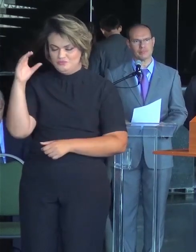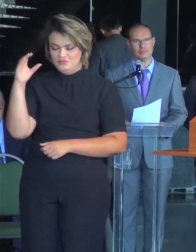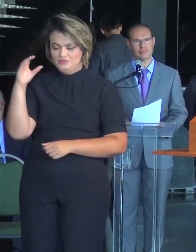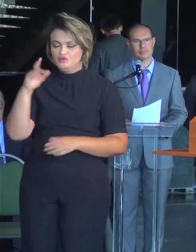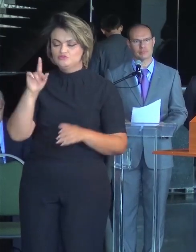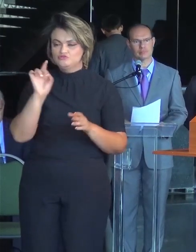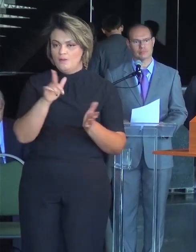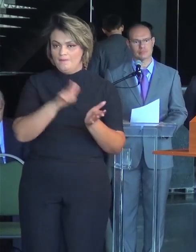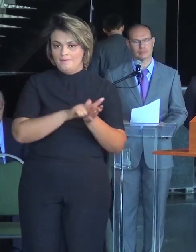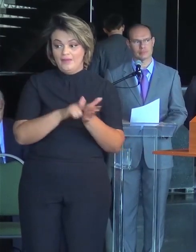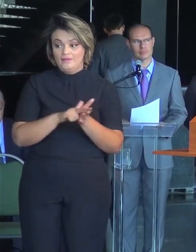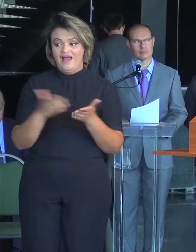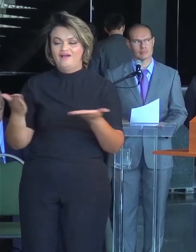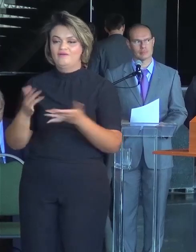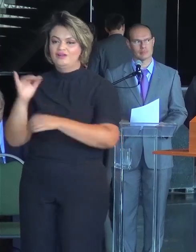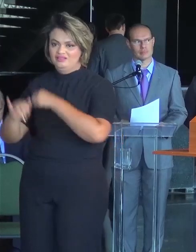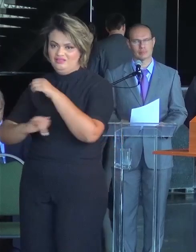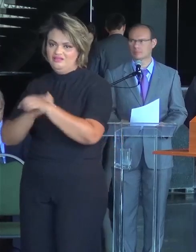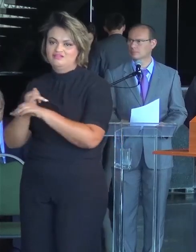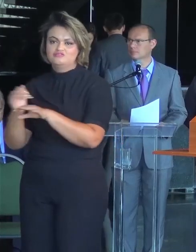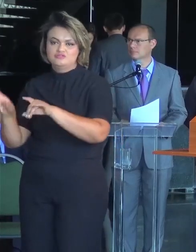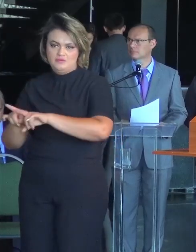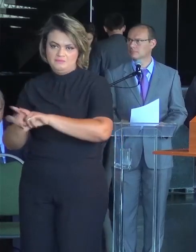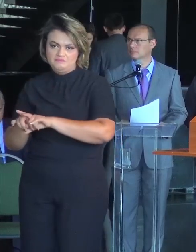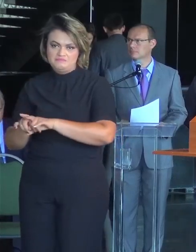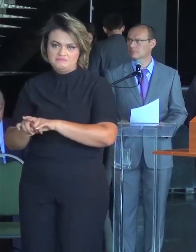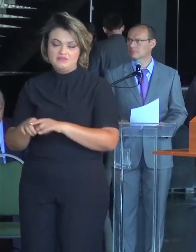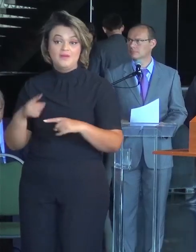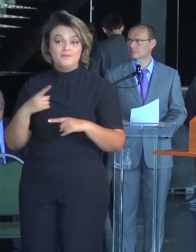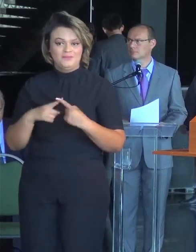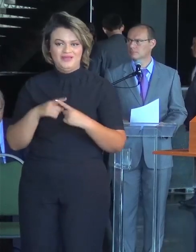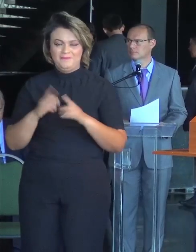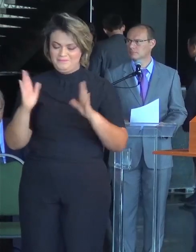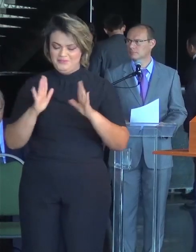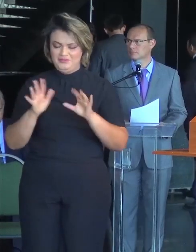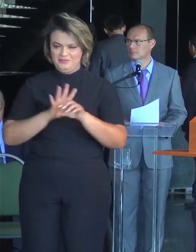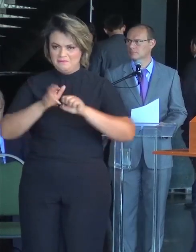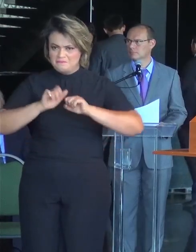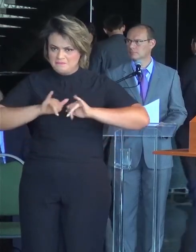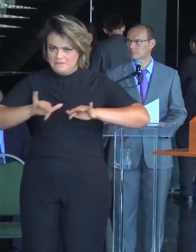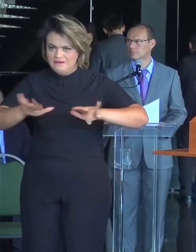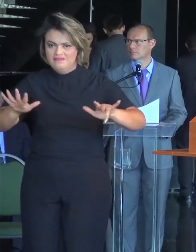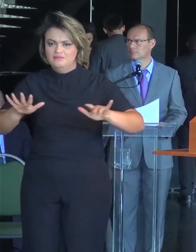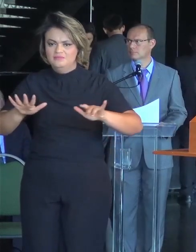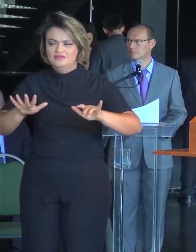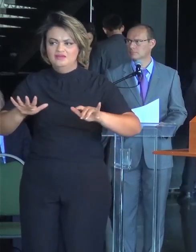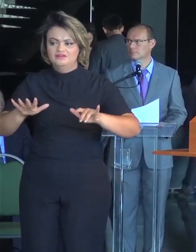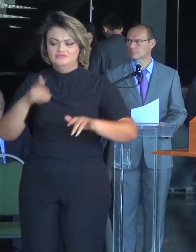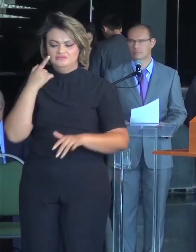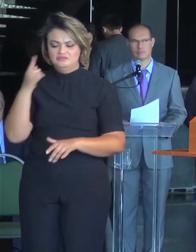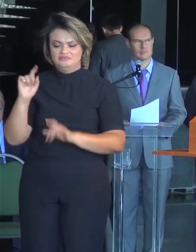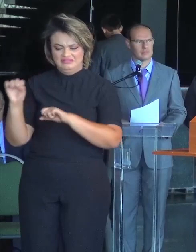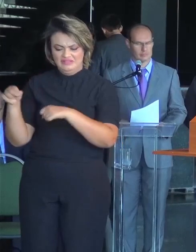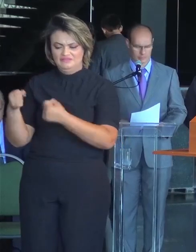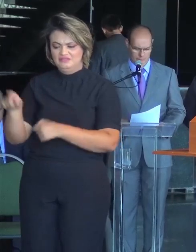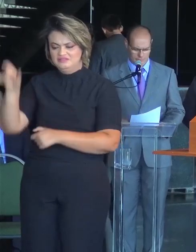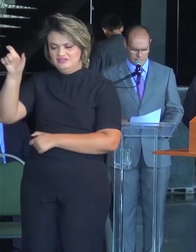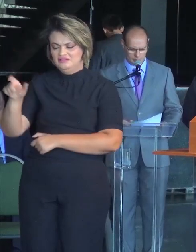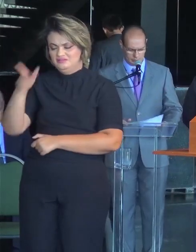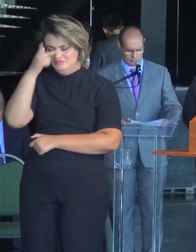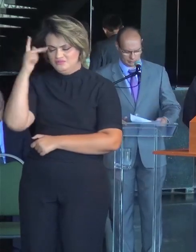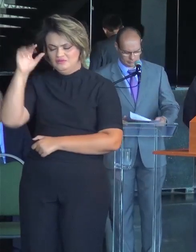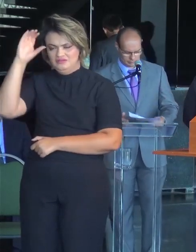pandemia nos mostrou como é importante a proteção do consumidor nesse novo mundo, que é um mundo do